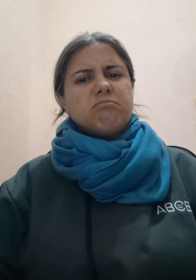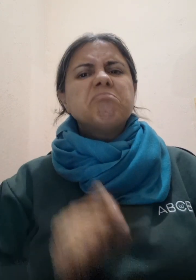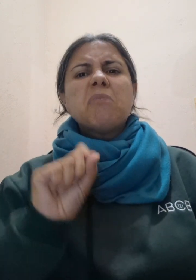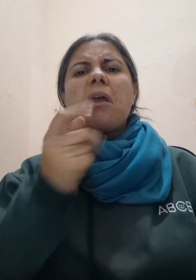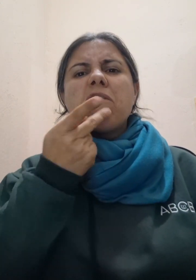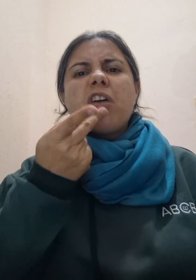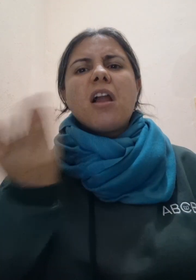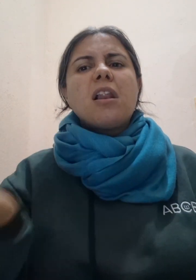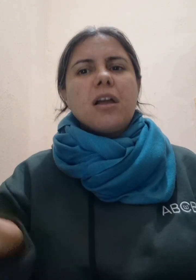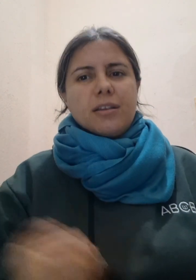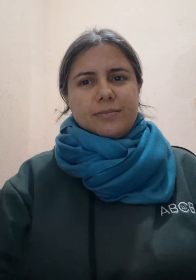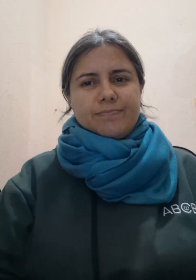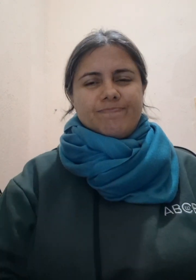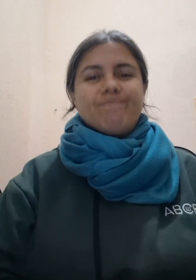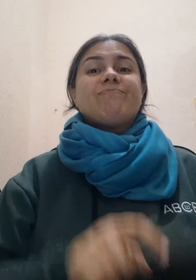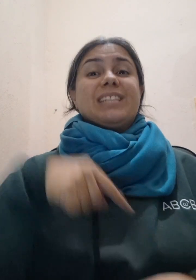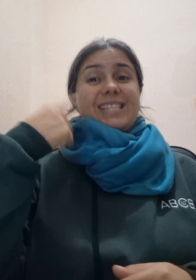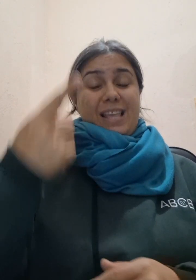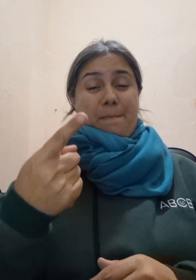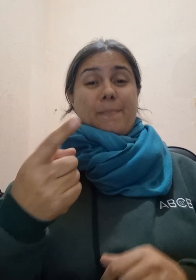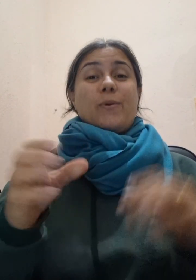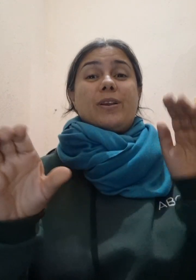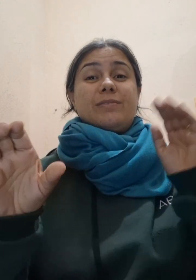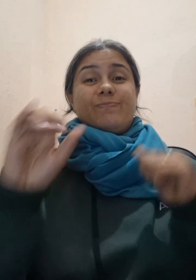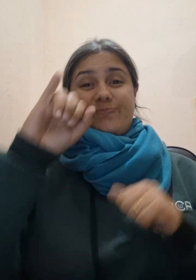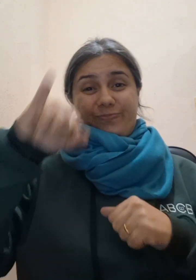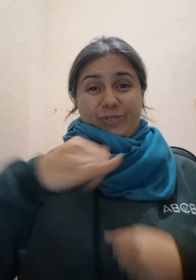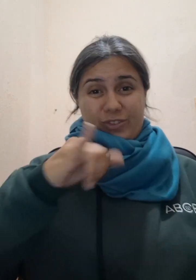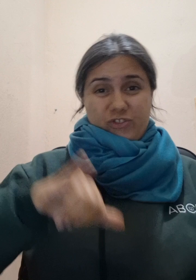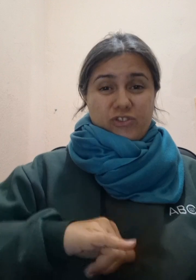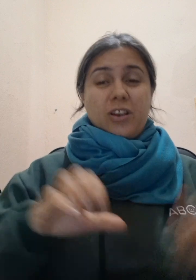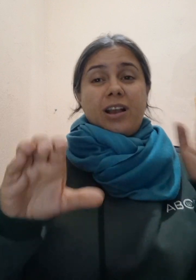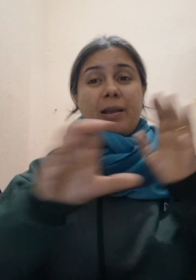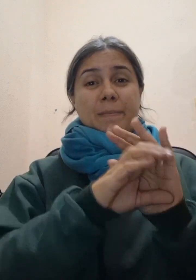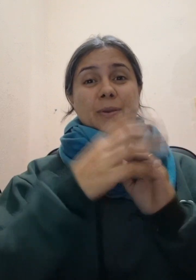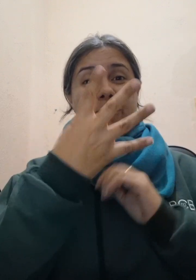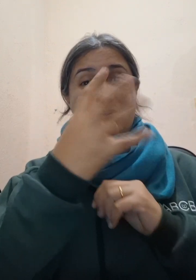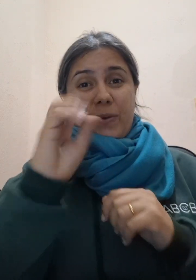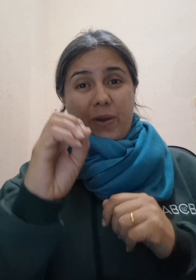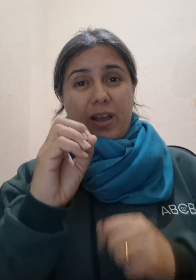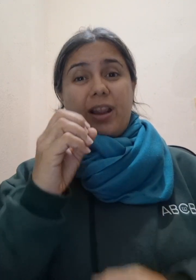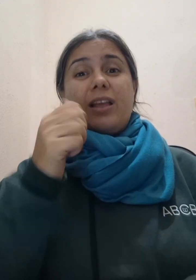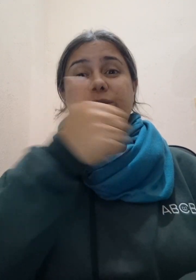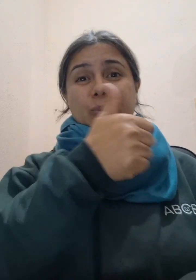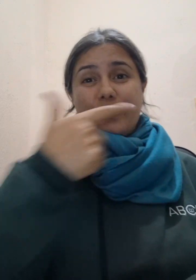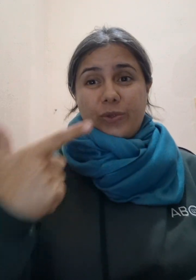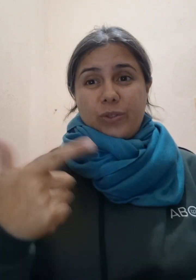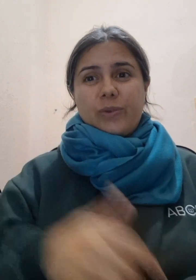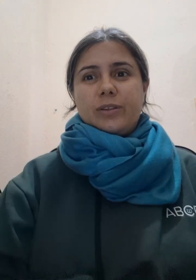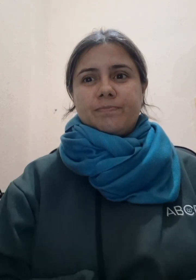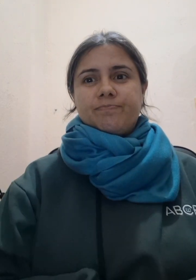Que meu entendimento está errado? Que eu não sei das coisas, que eu não sei do seu sofrimento?